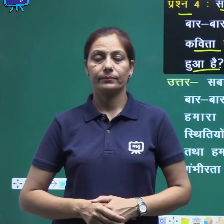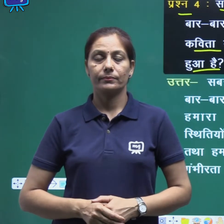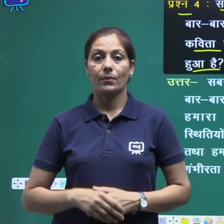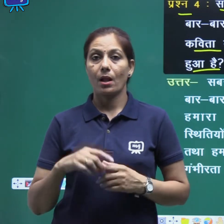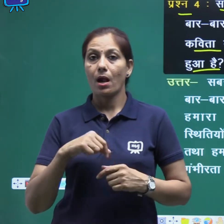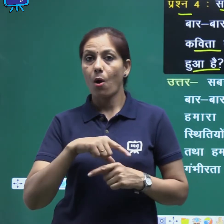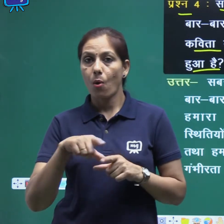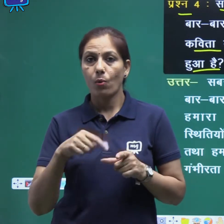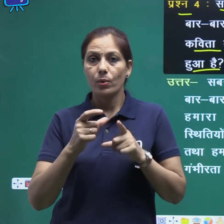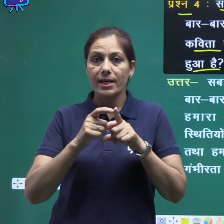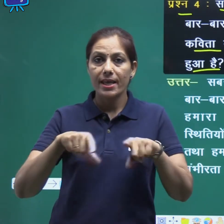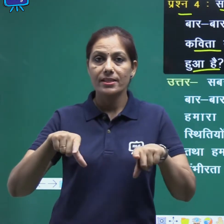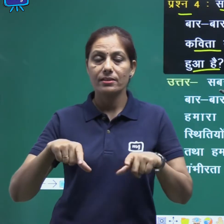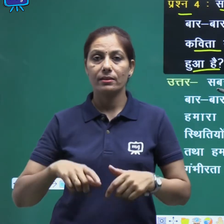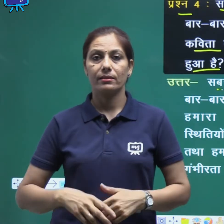सबसे खतरनाक